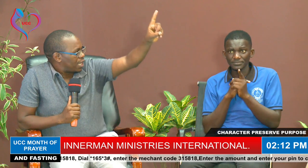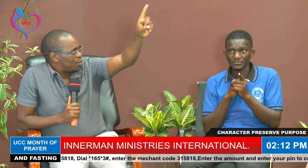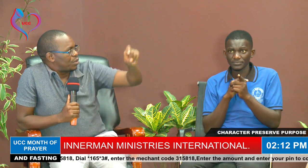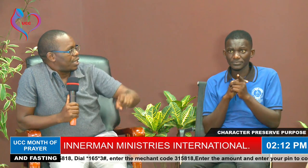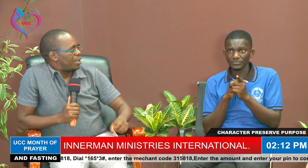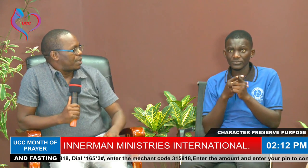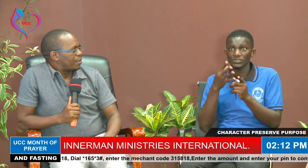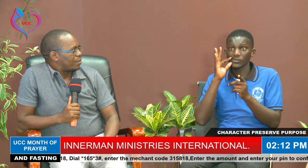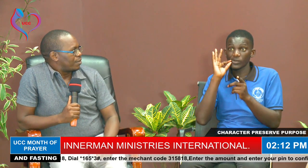byange byo musalaba.